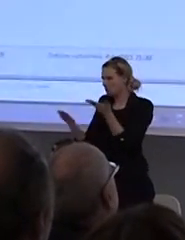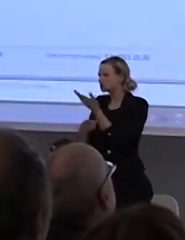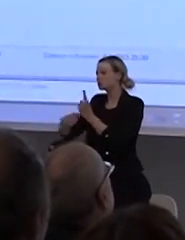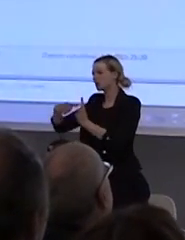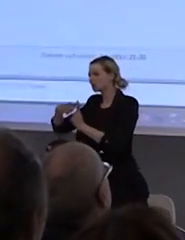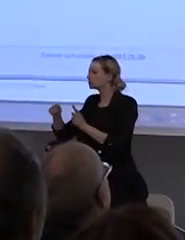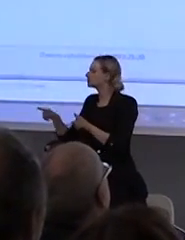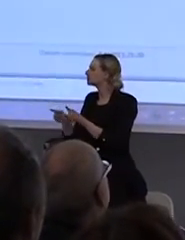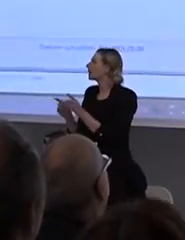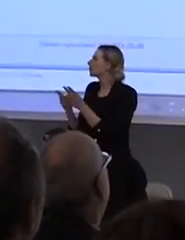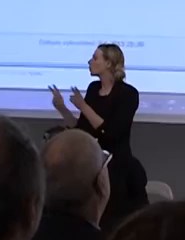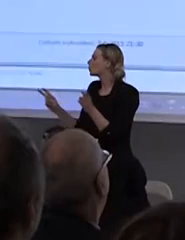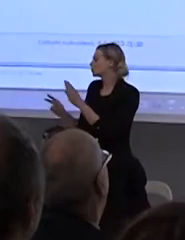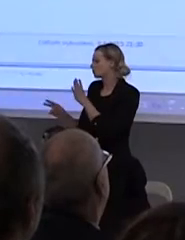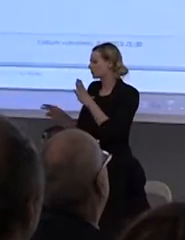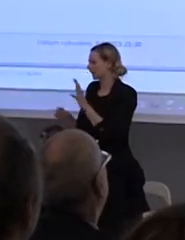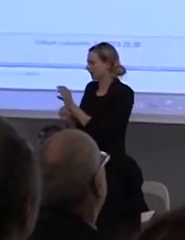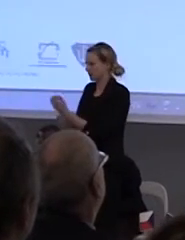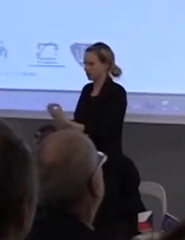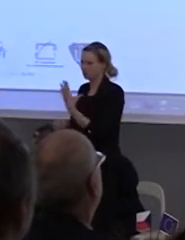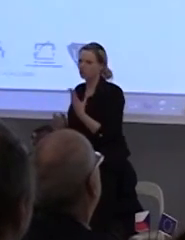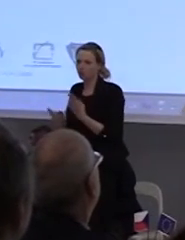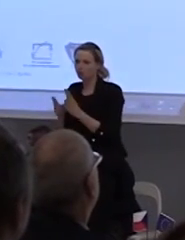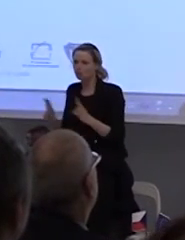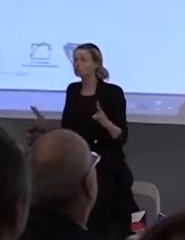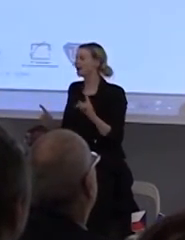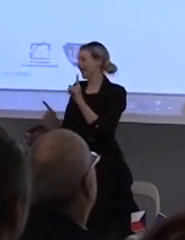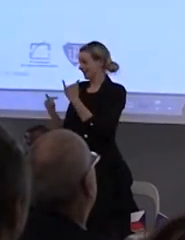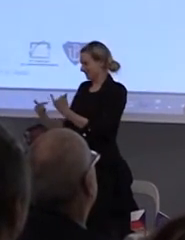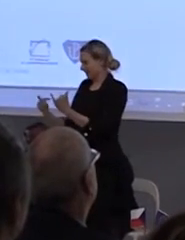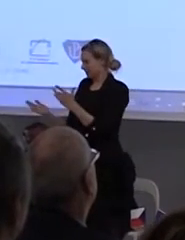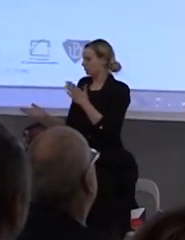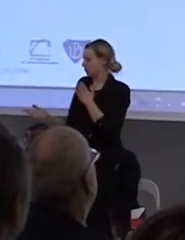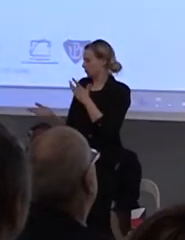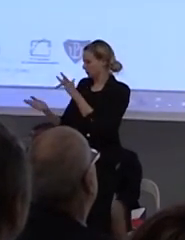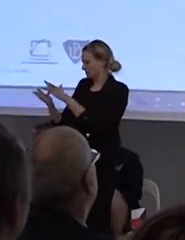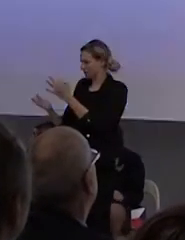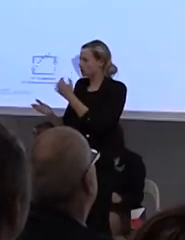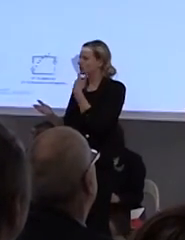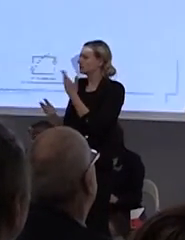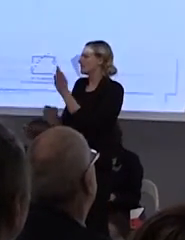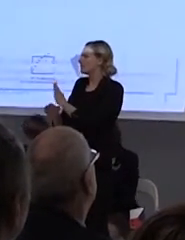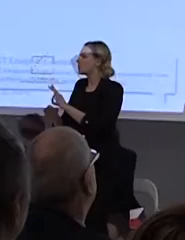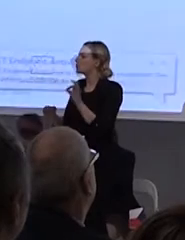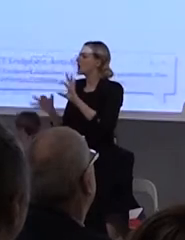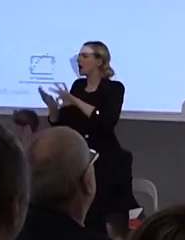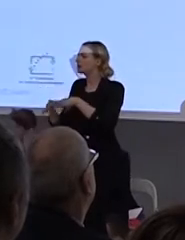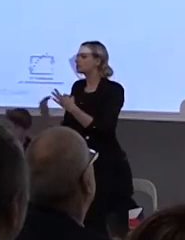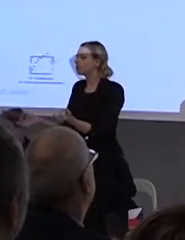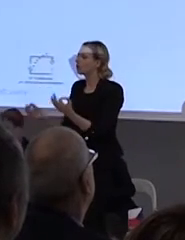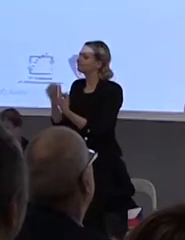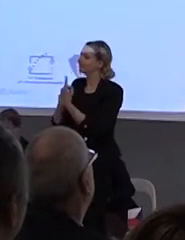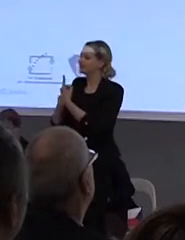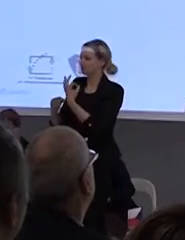vám v krátkosti představit souvislosti projektu Hlavní výstupy. Opravdu to prolétneme letem světem,